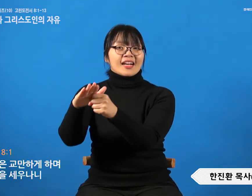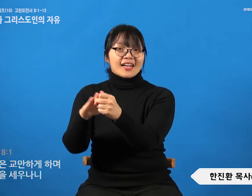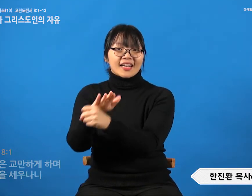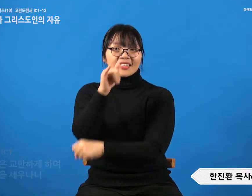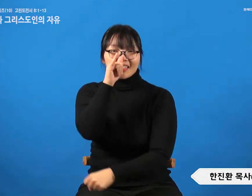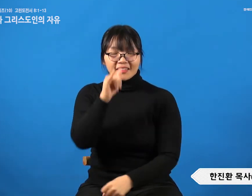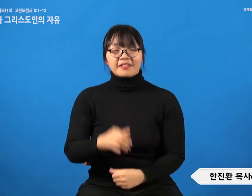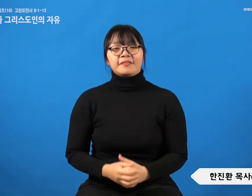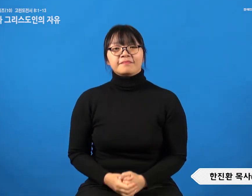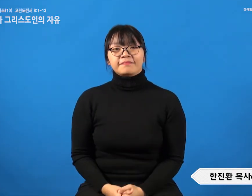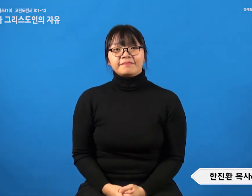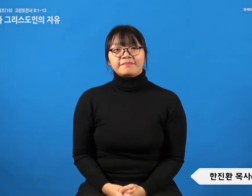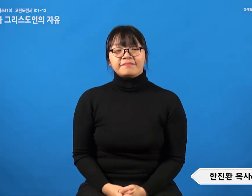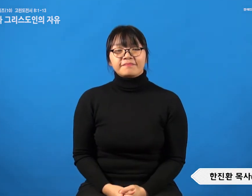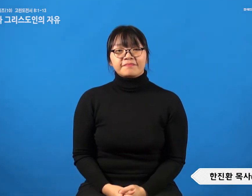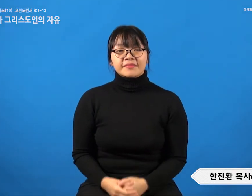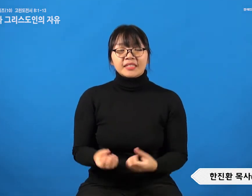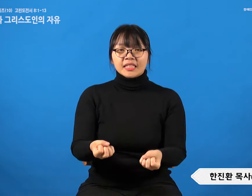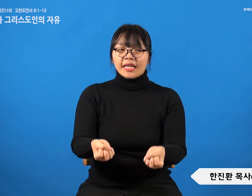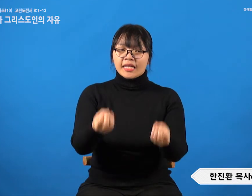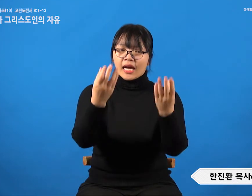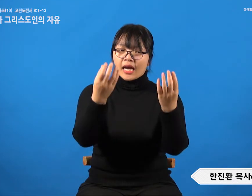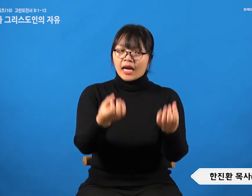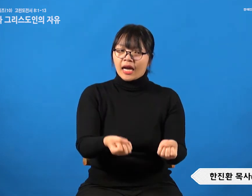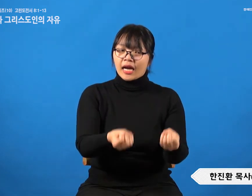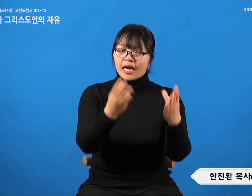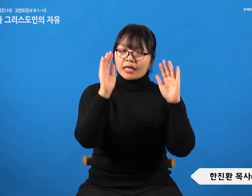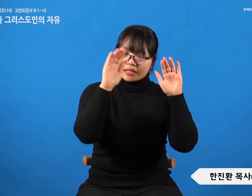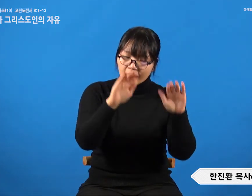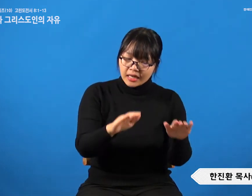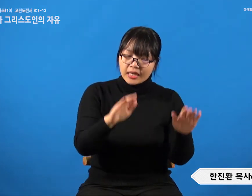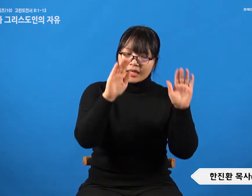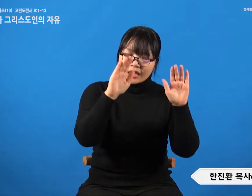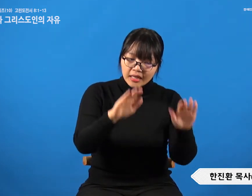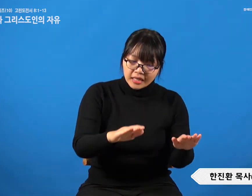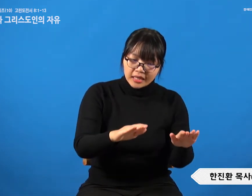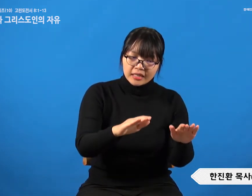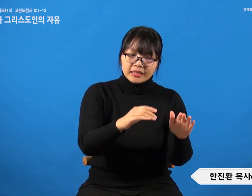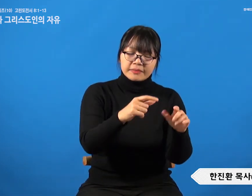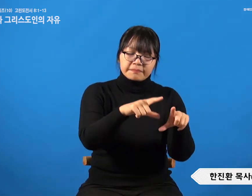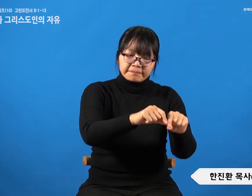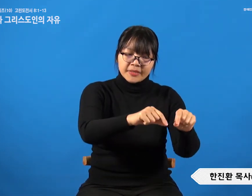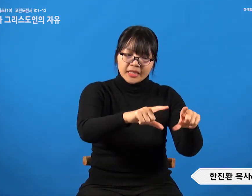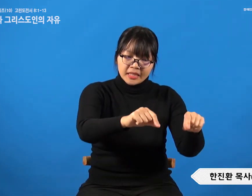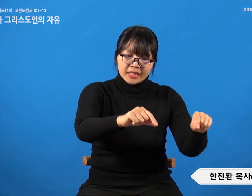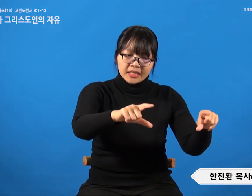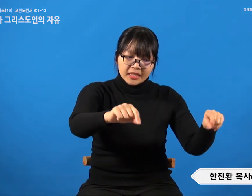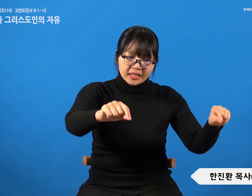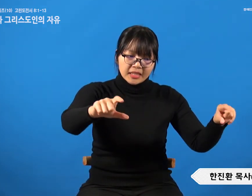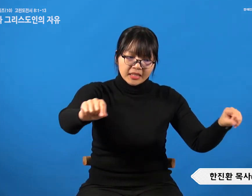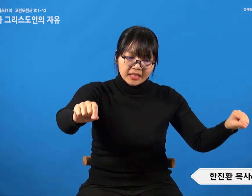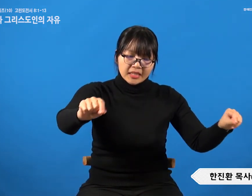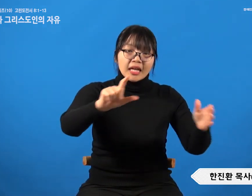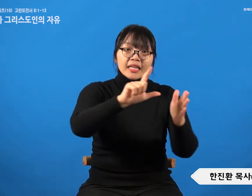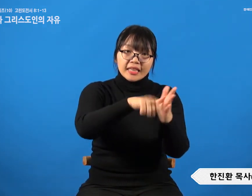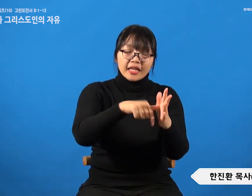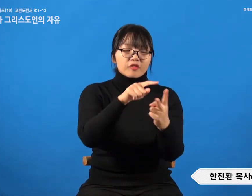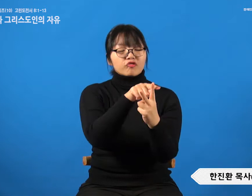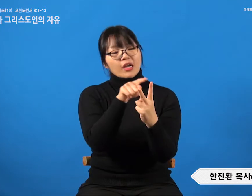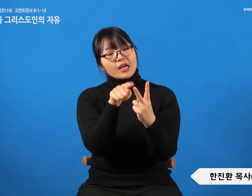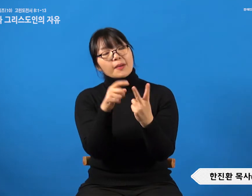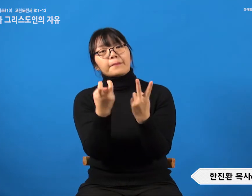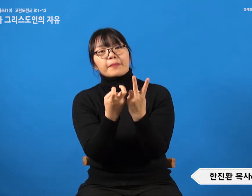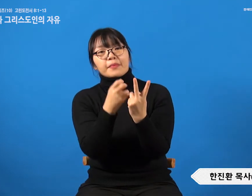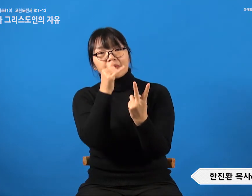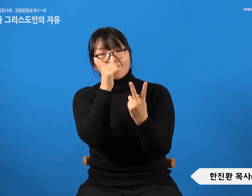단어가 나옵니다. 제사 음식에 대해서는 지식의 원리와 사랑의 원리 두